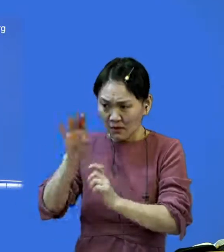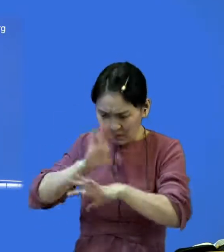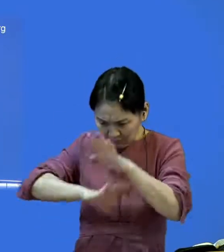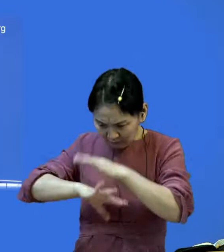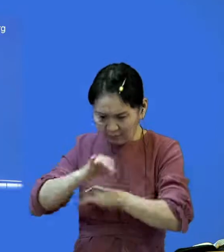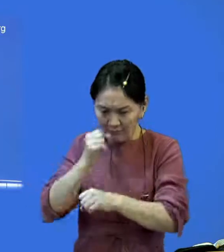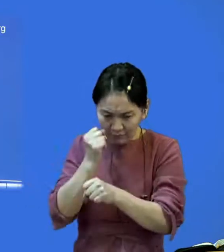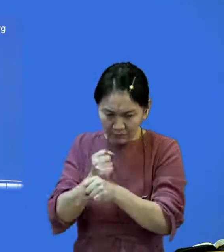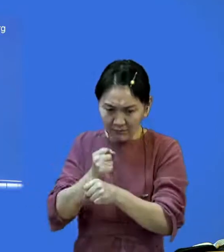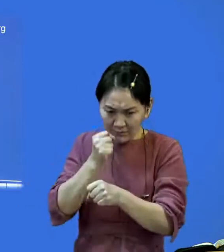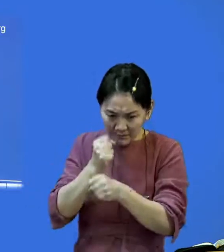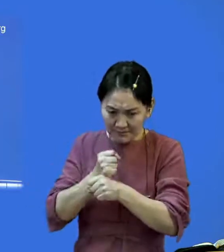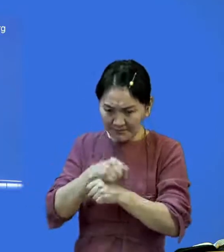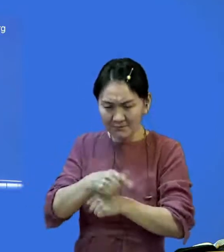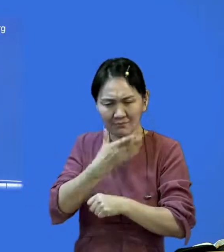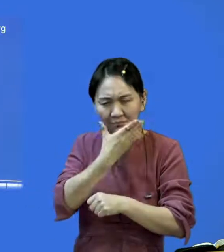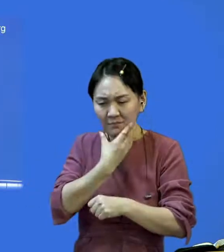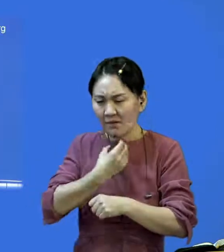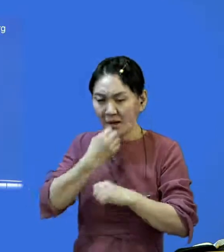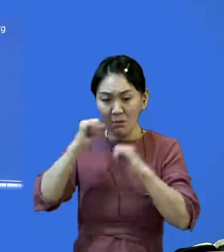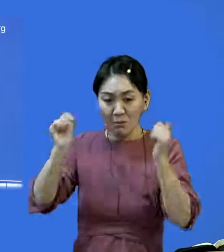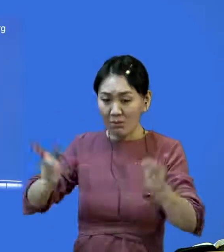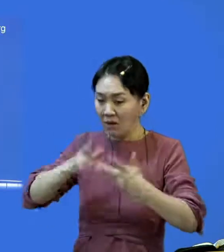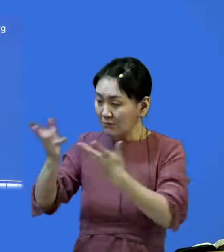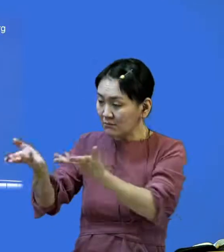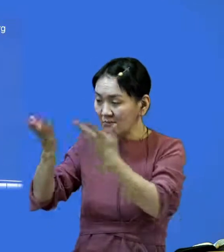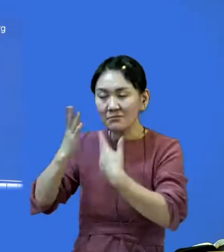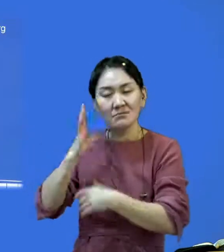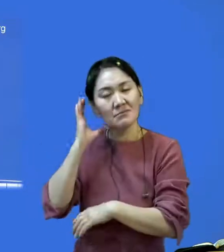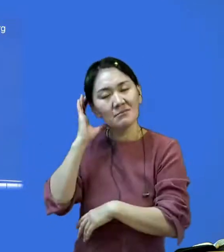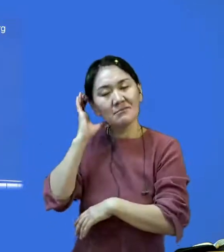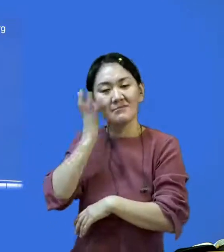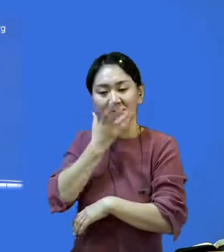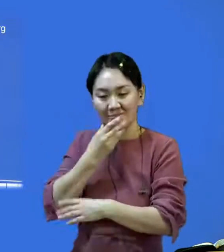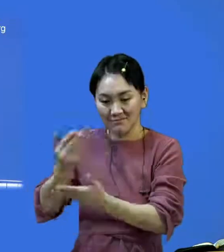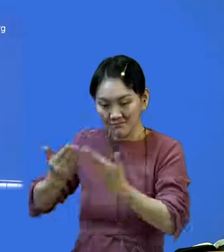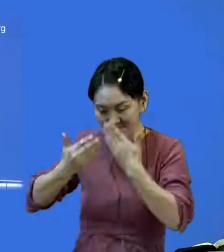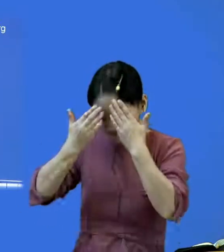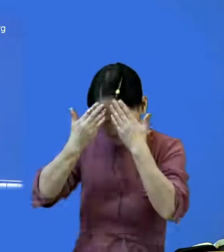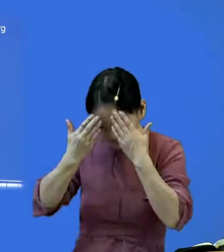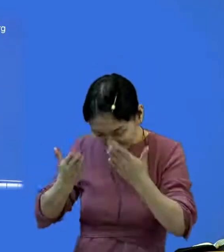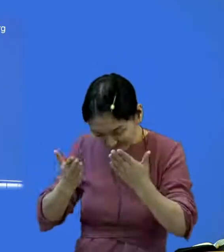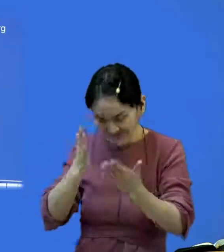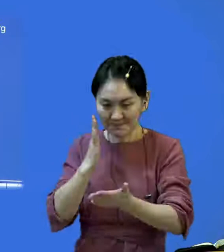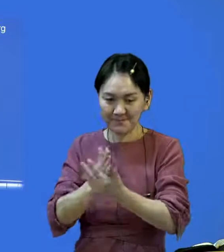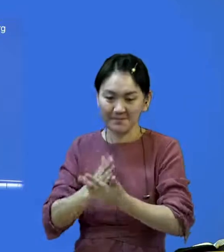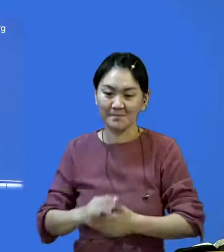хөдлөмөрлөд ийм сайхан махтан дууг бид бүхэнд сонсгосонд үнэхээр талархаж байна.